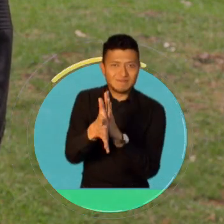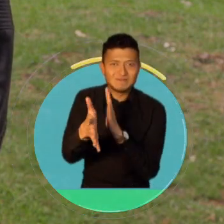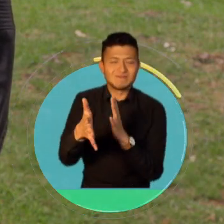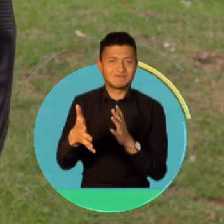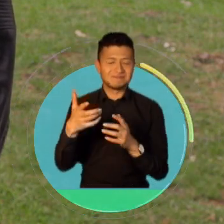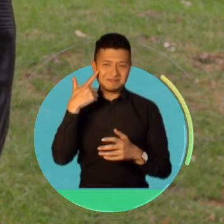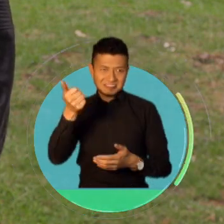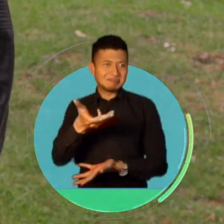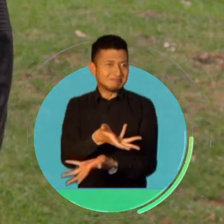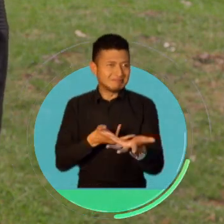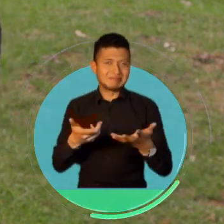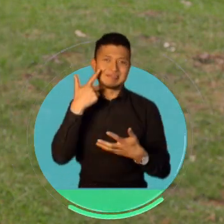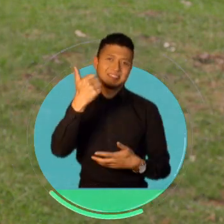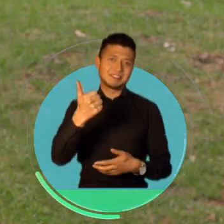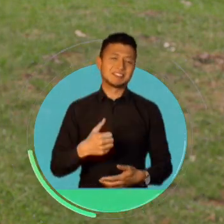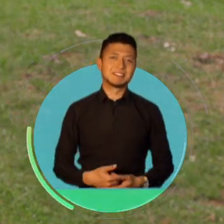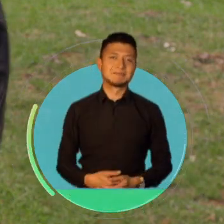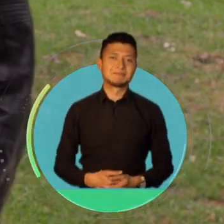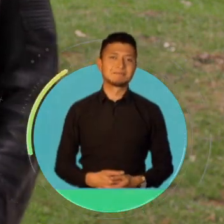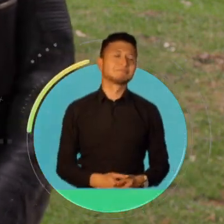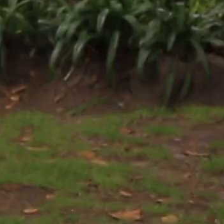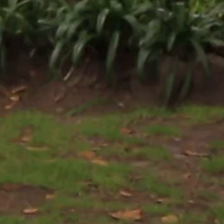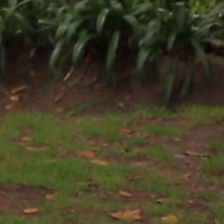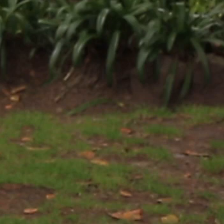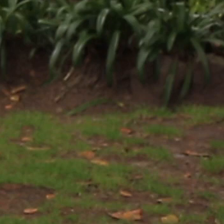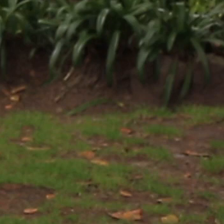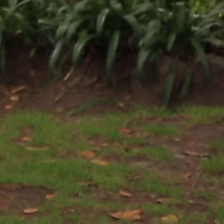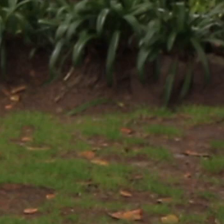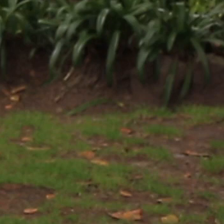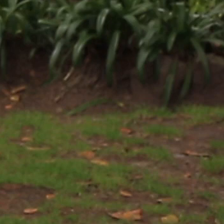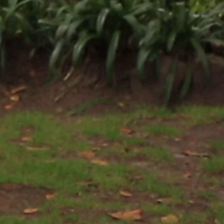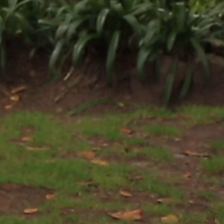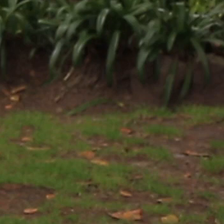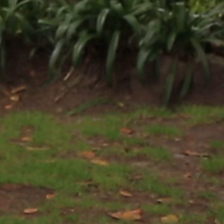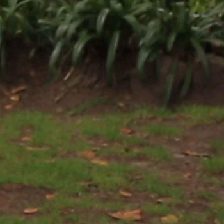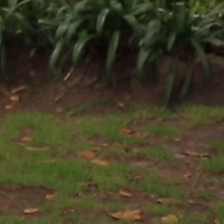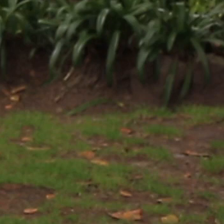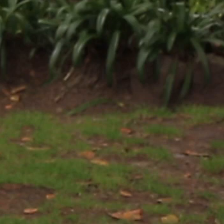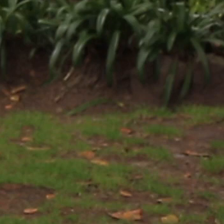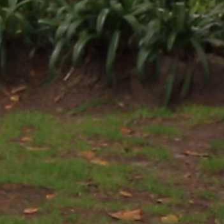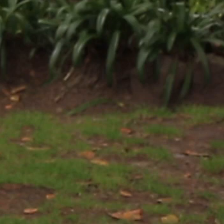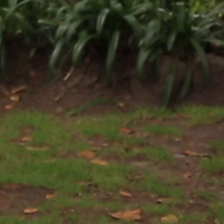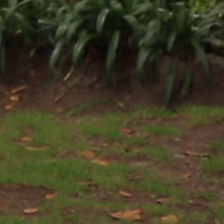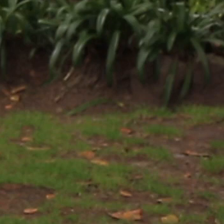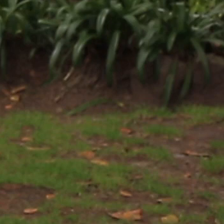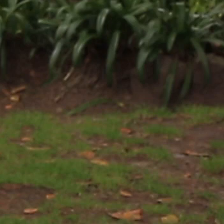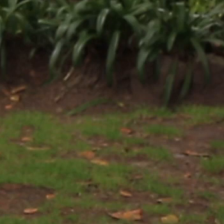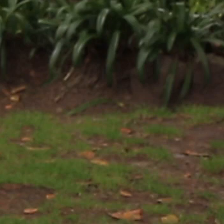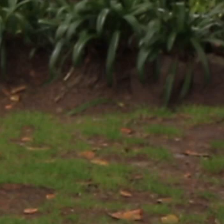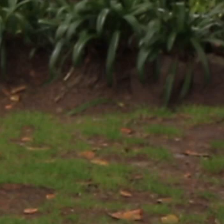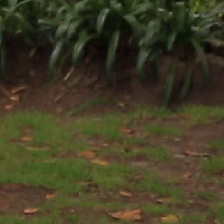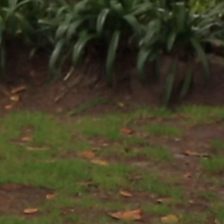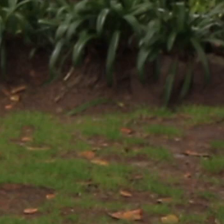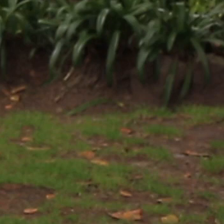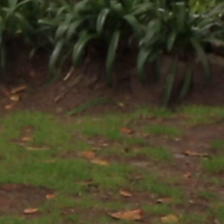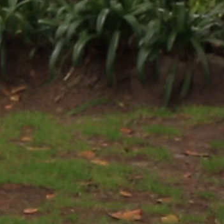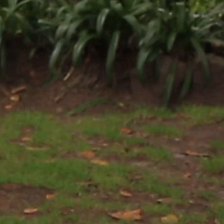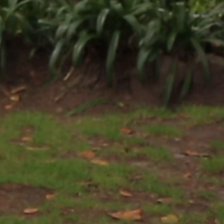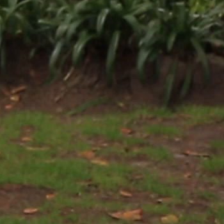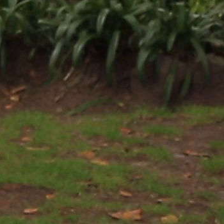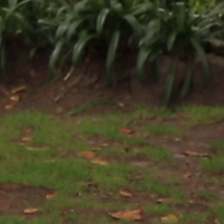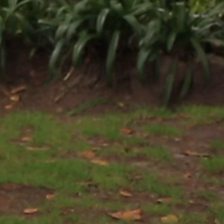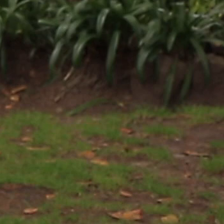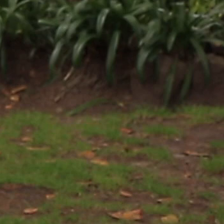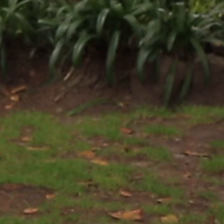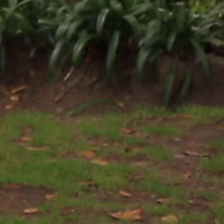y de pasarla rico al final de cuentas Así es así es tremendo Bueno ya van conociendo que soy un poco terco con mis preguntas pero por